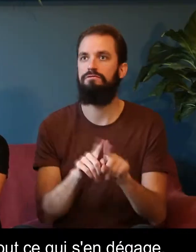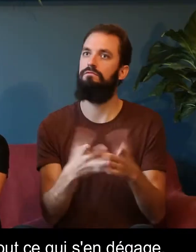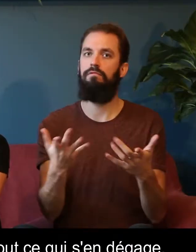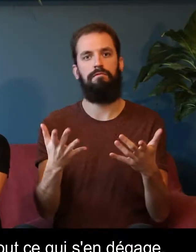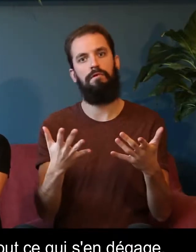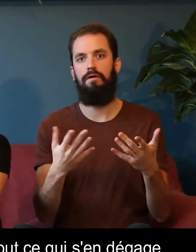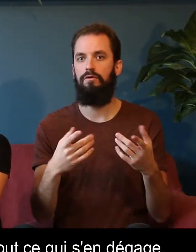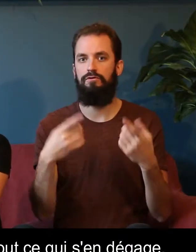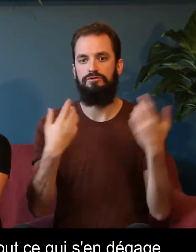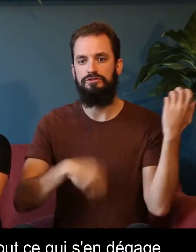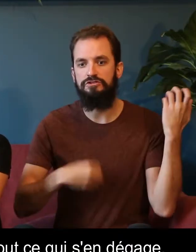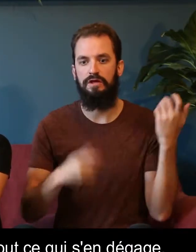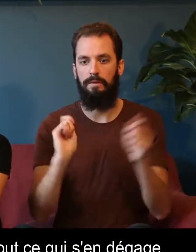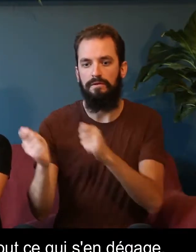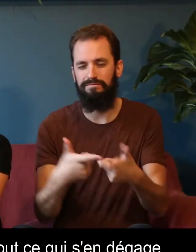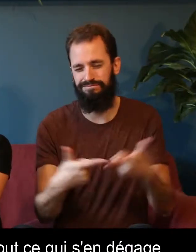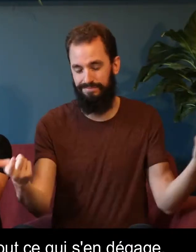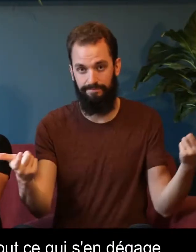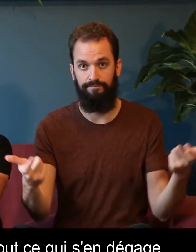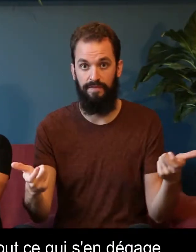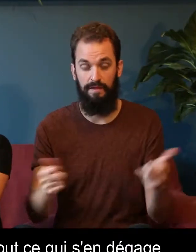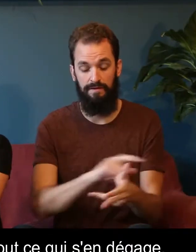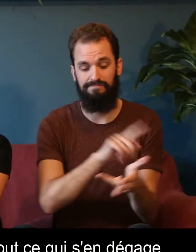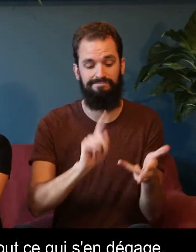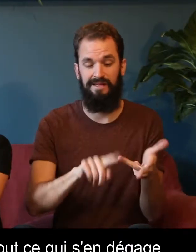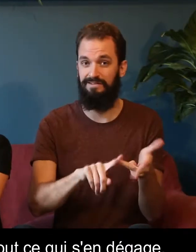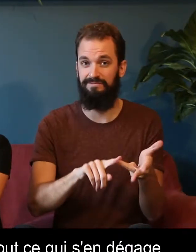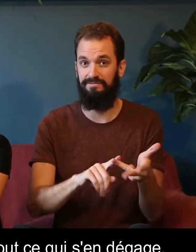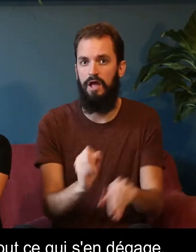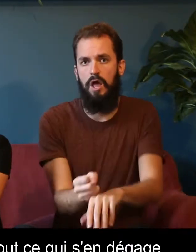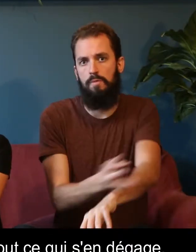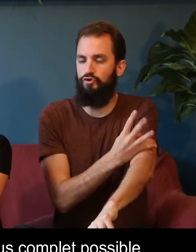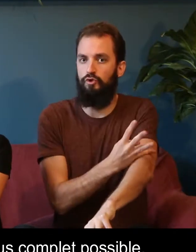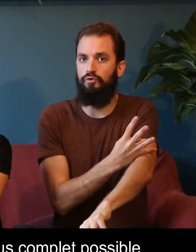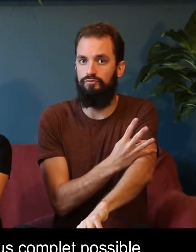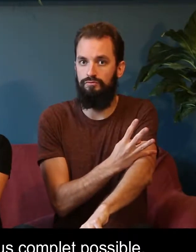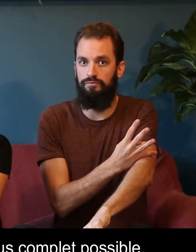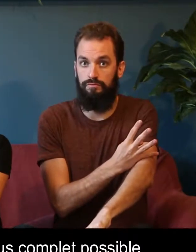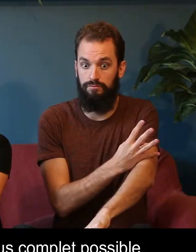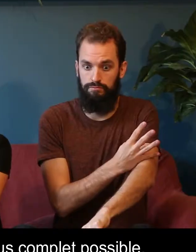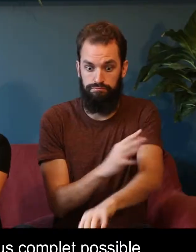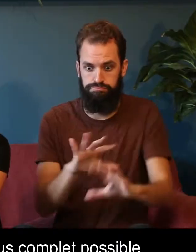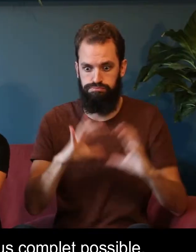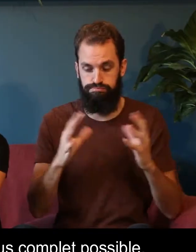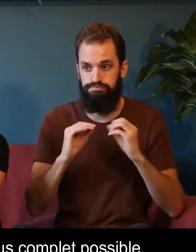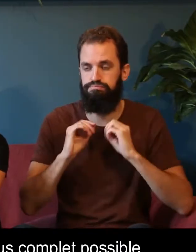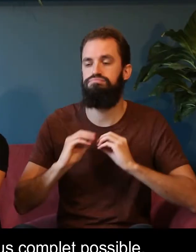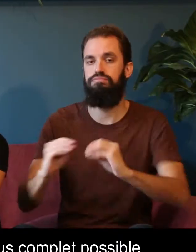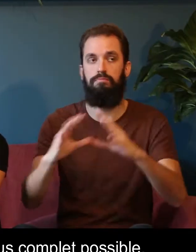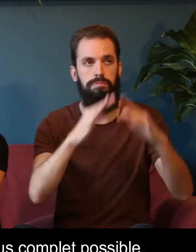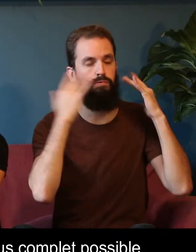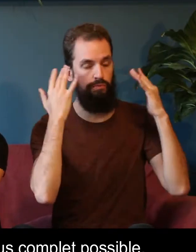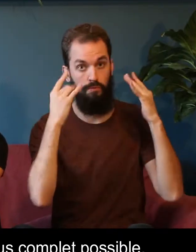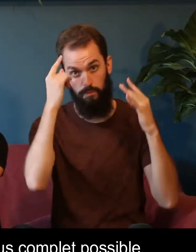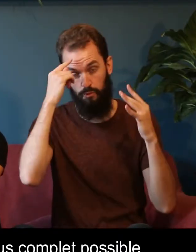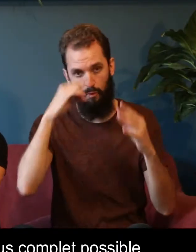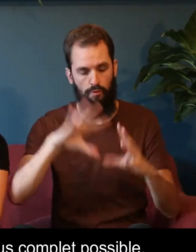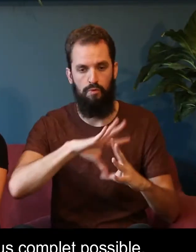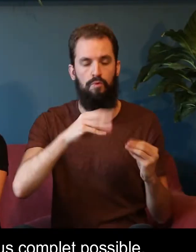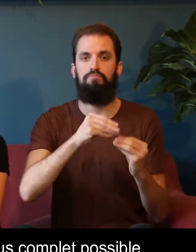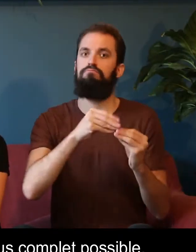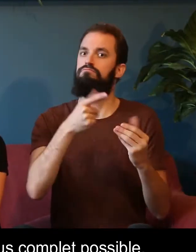Et enfin, les émotions. Les émotions, avec tout ce qui s'en dégage. L'objectif étant d'être le plus complet possible.